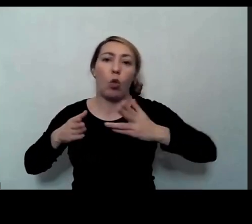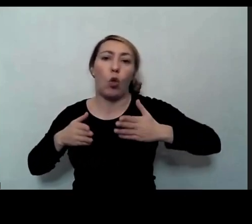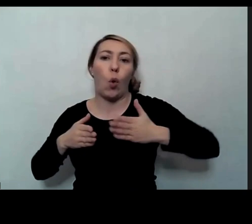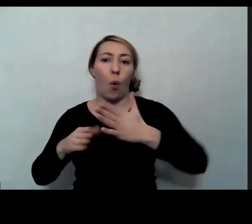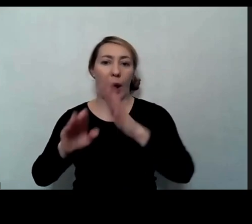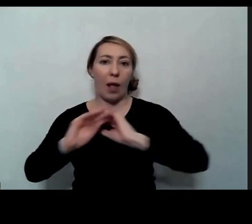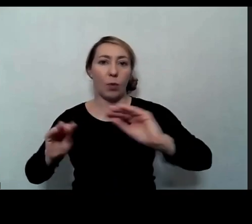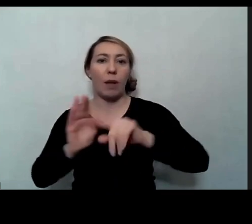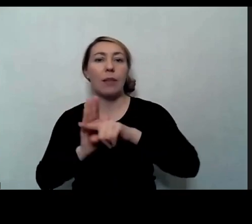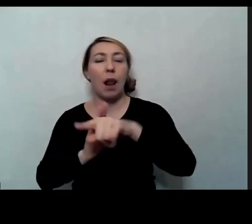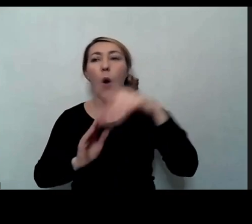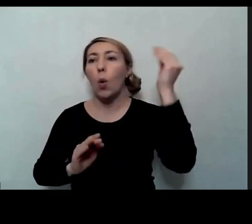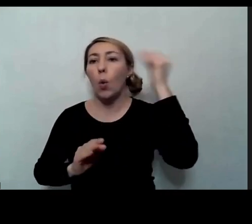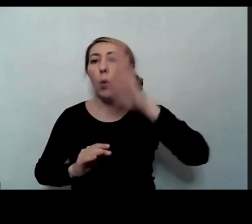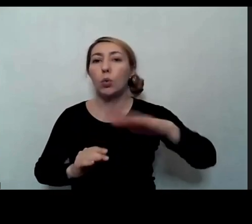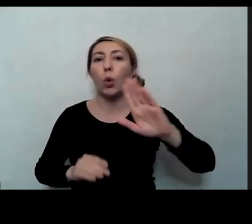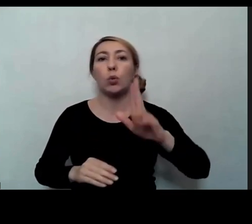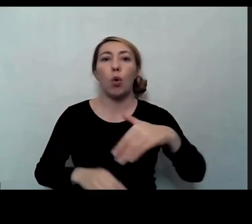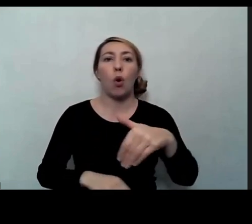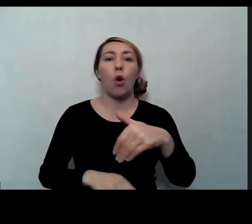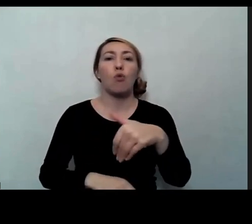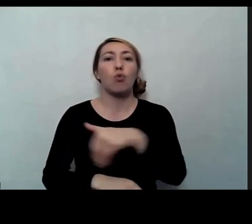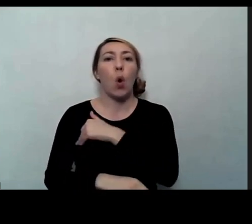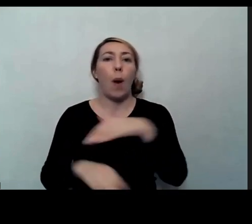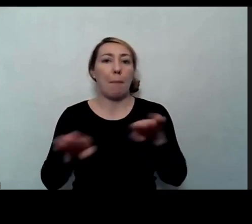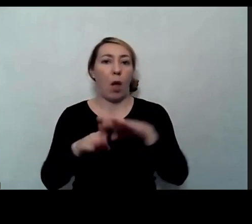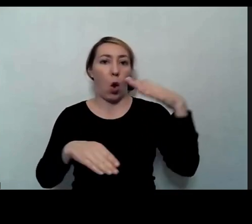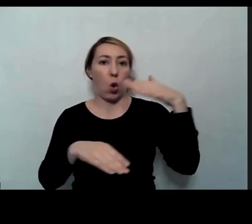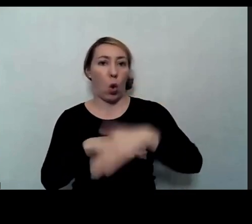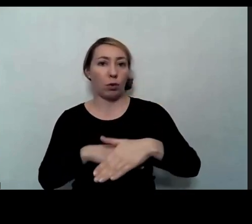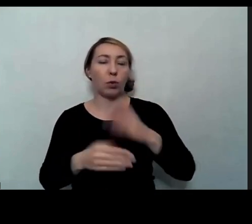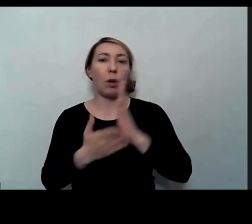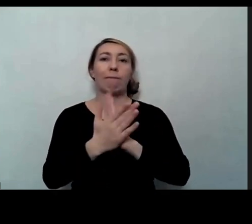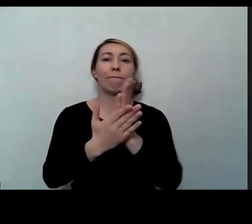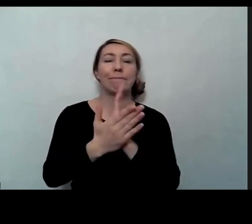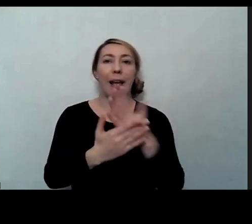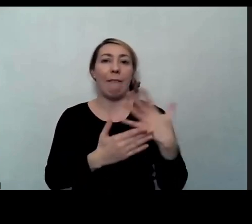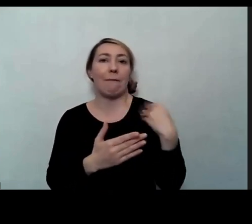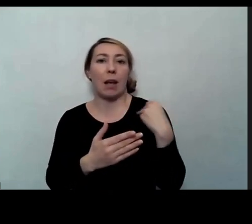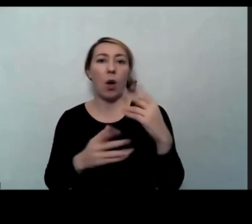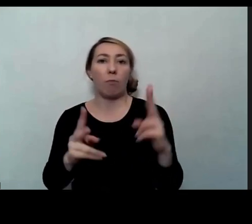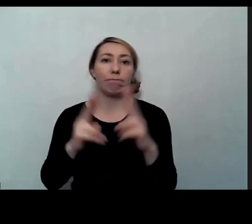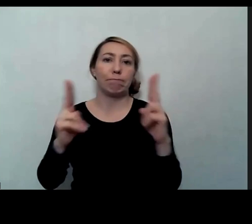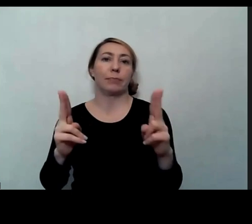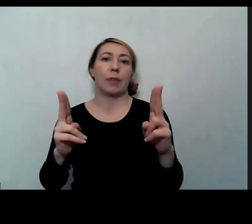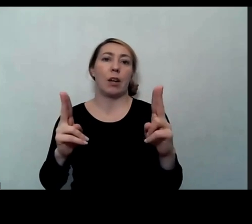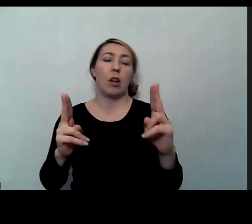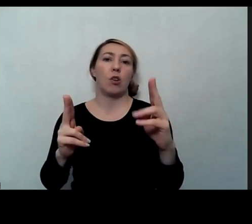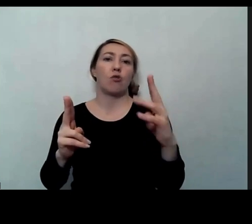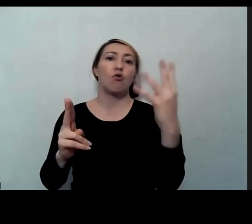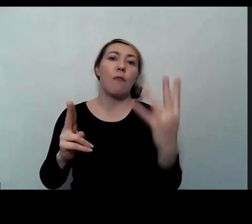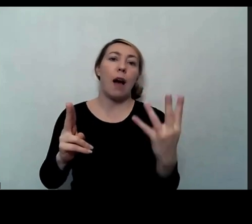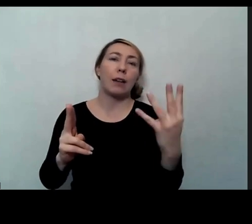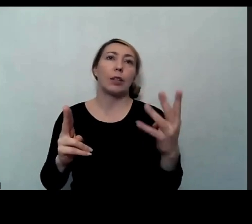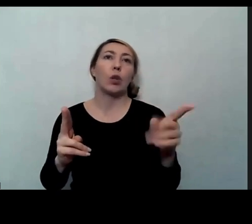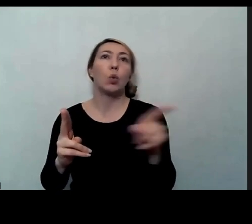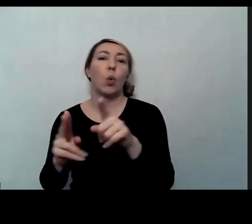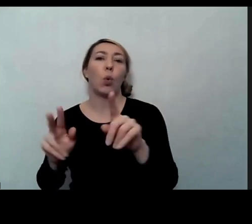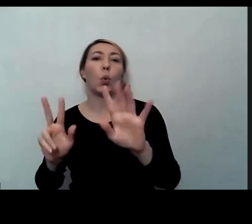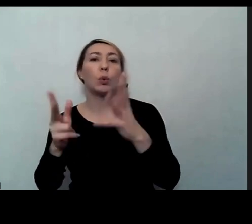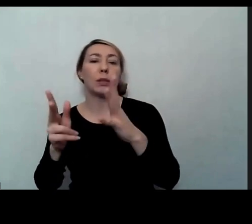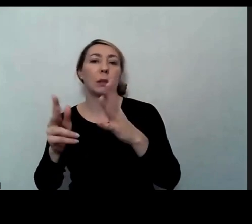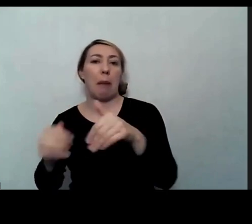dla uczniów, którzy kończą szkołę podstawową. Więc przede wszystkim ten przedział wiekowy to jest przedział od 4 do 8 klasy